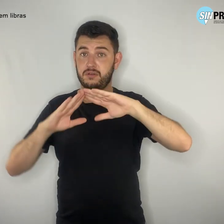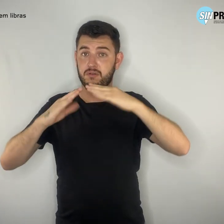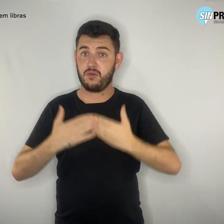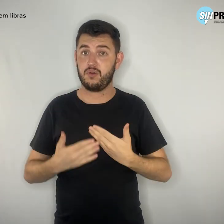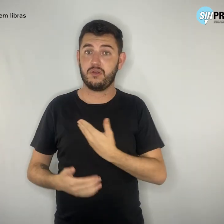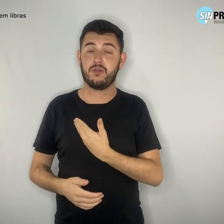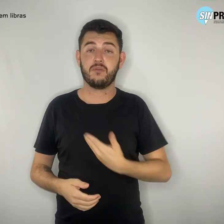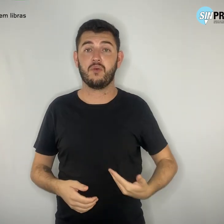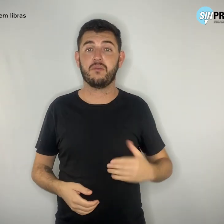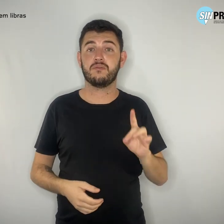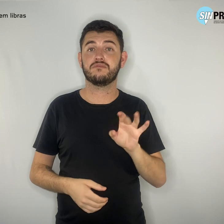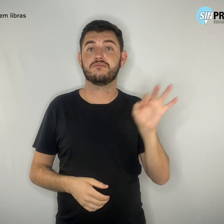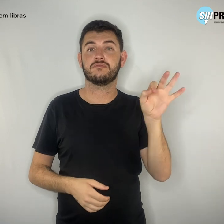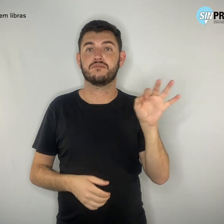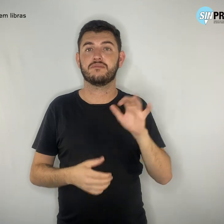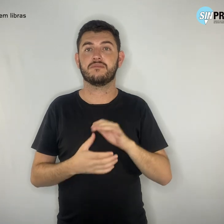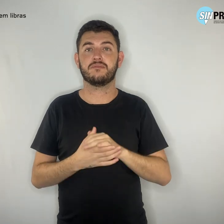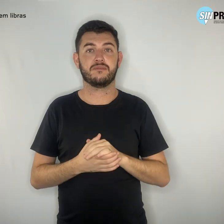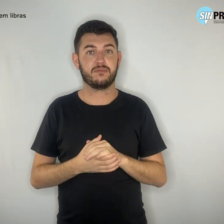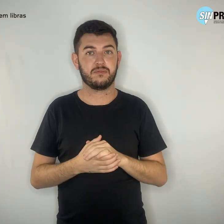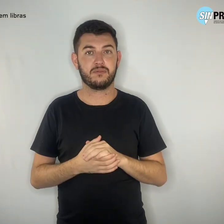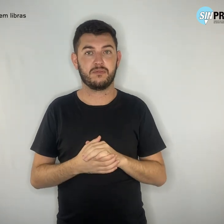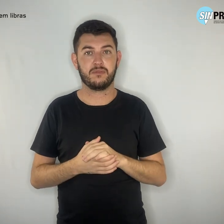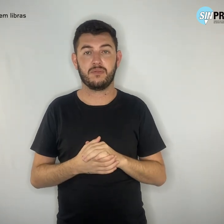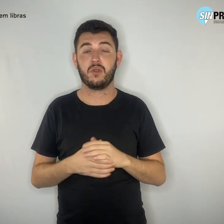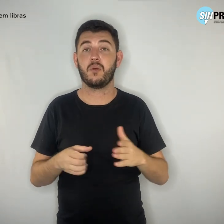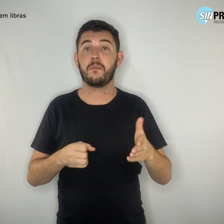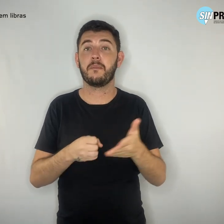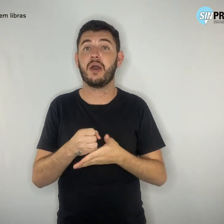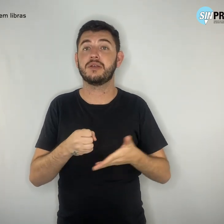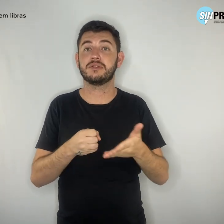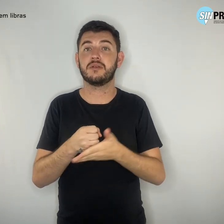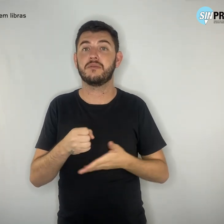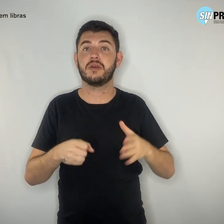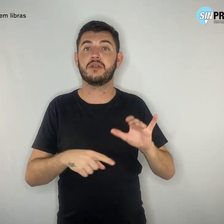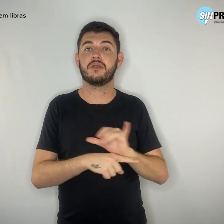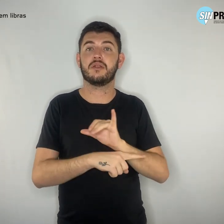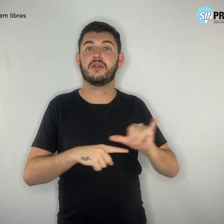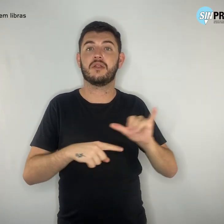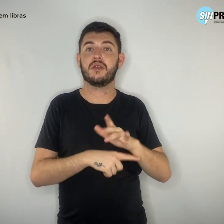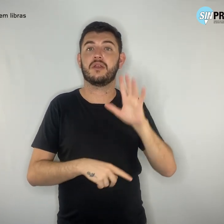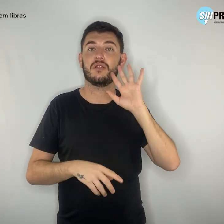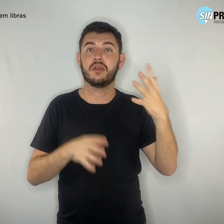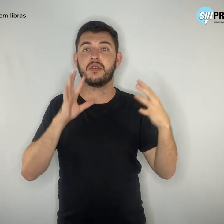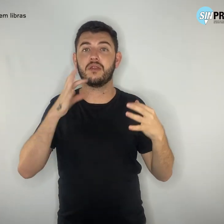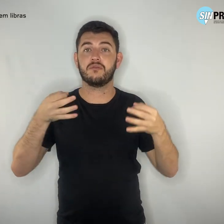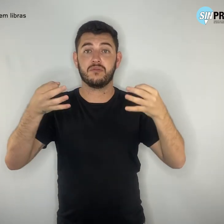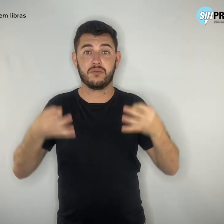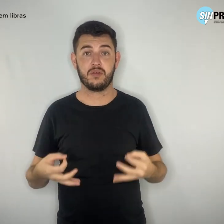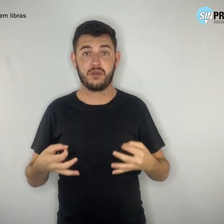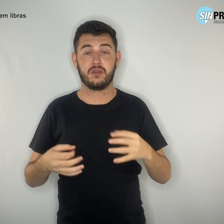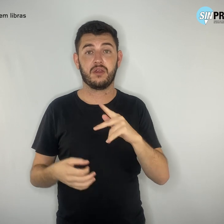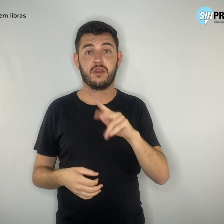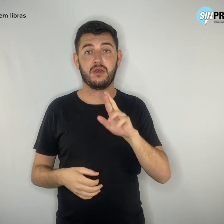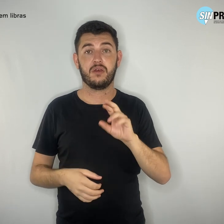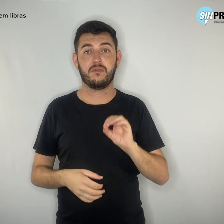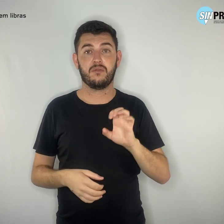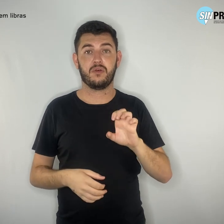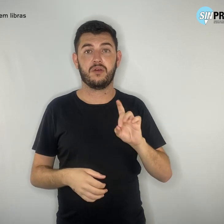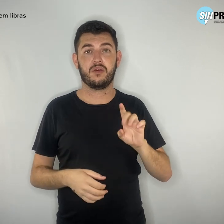Federal. Como embasamento para tal decisão, a Proeduque destacou a preservação